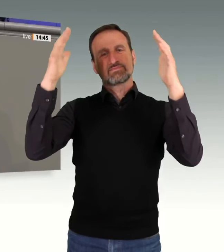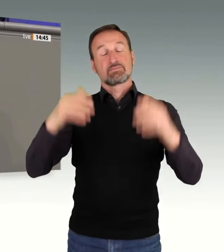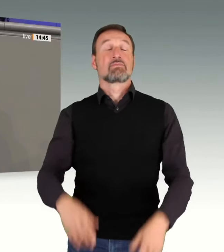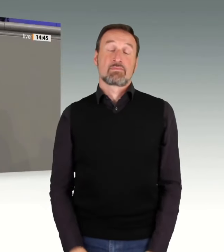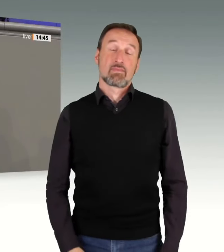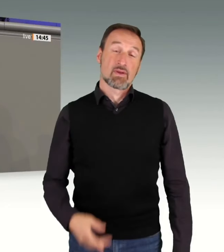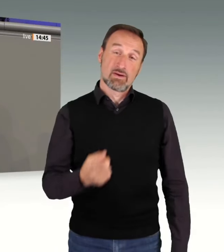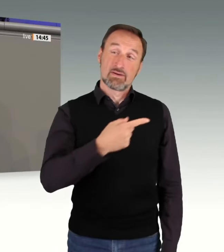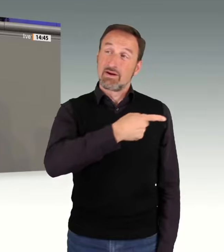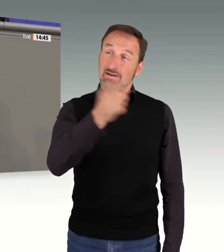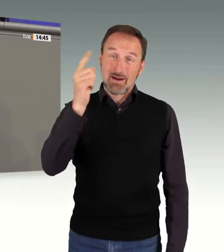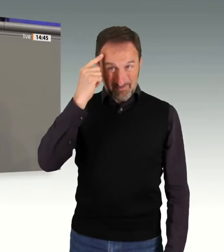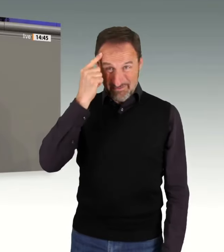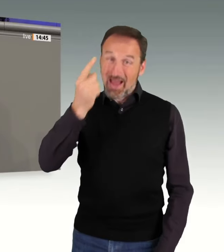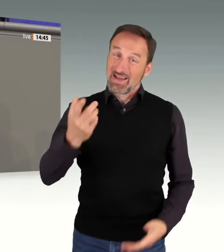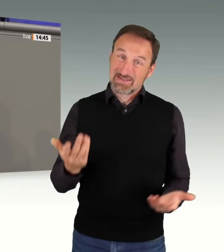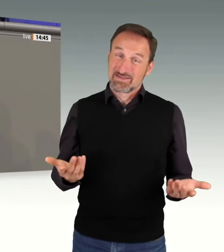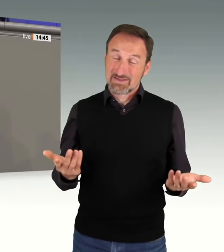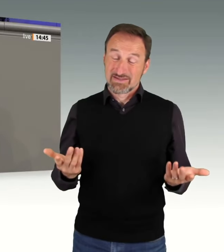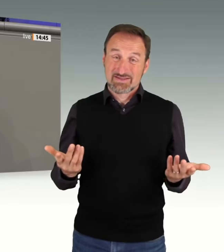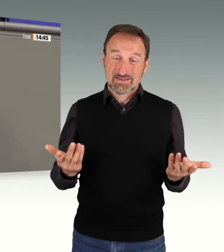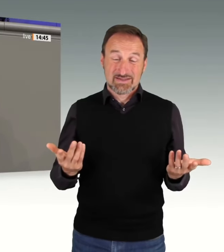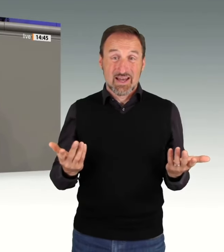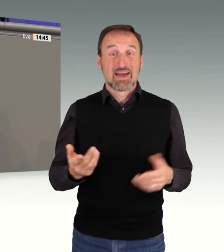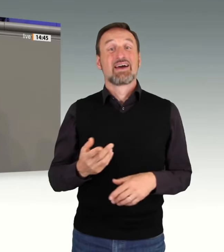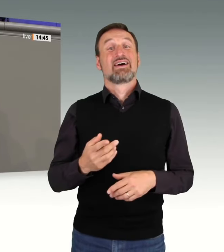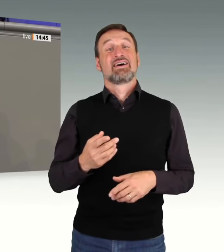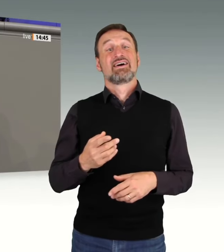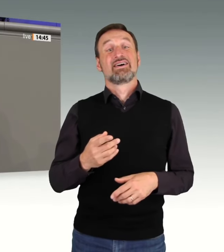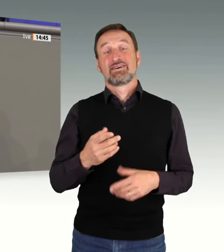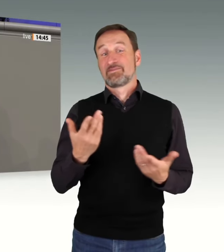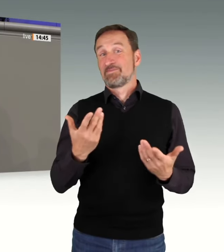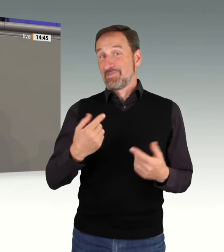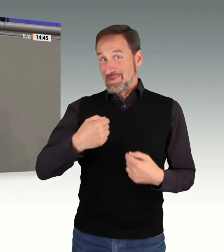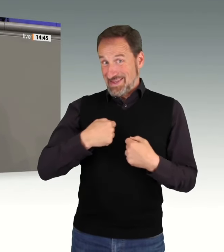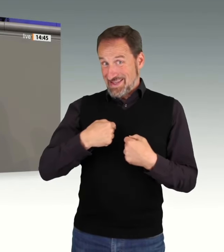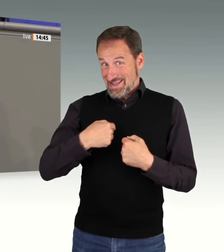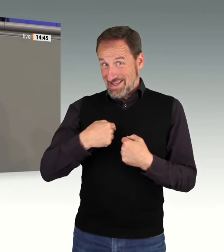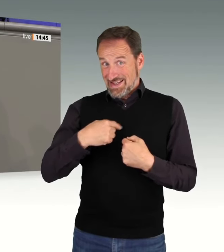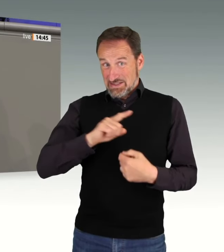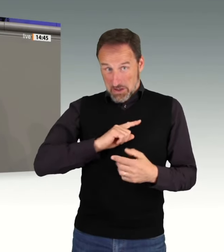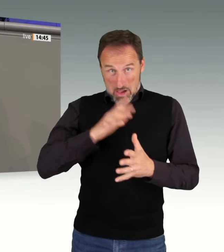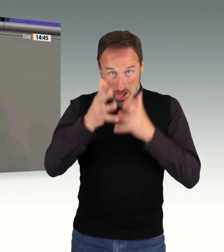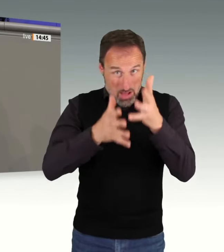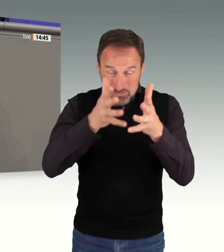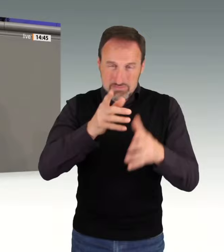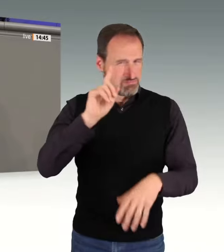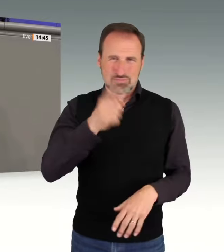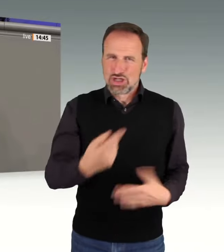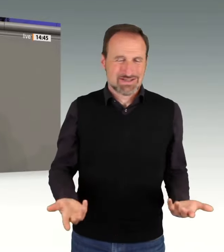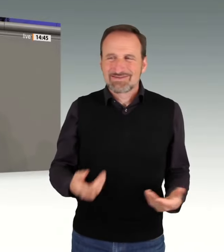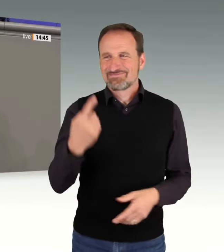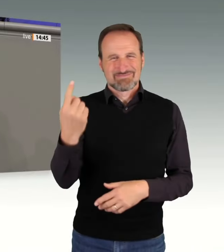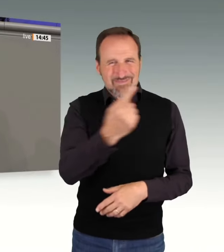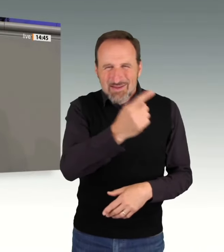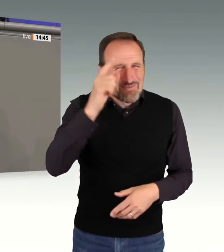und Sie wissen das. Das wissen Sie nicht von mir, sondern aus der eigenen Erfahrung.